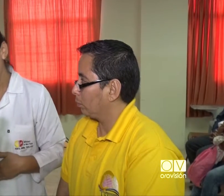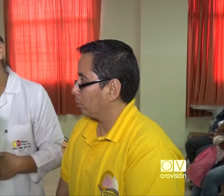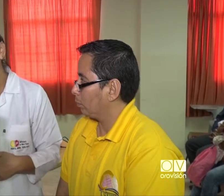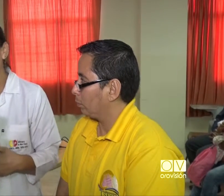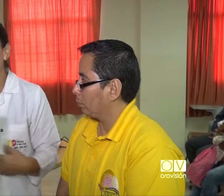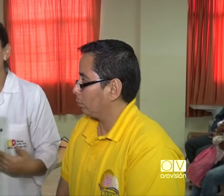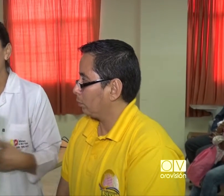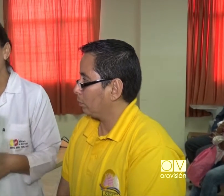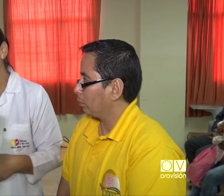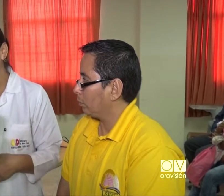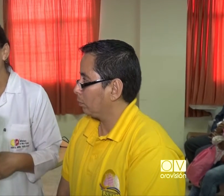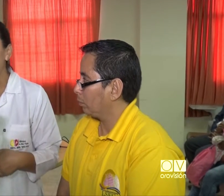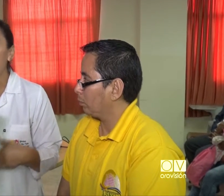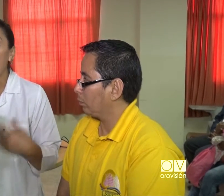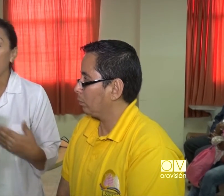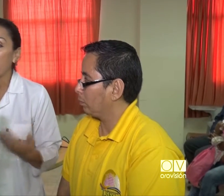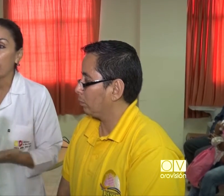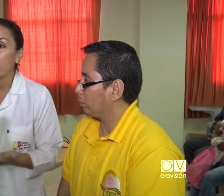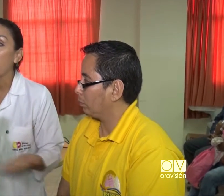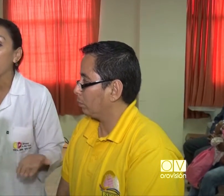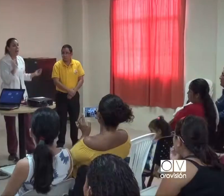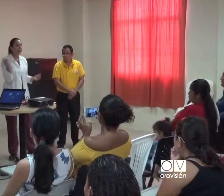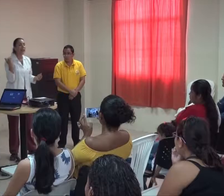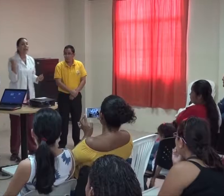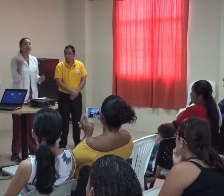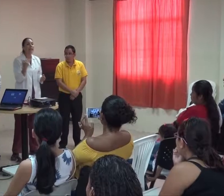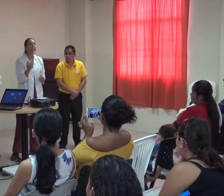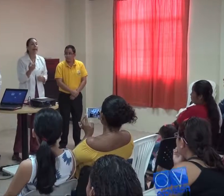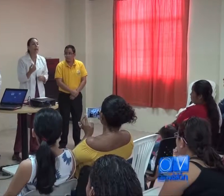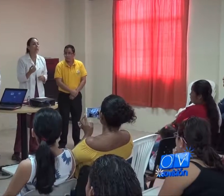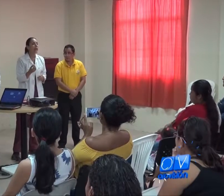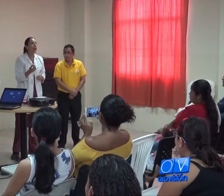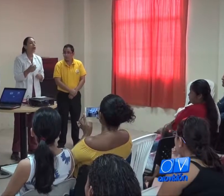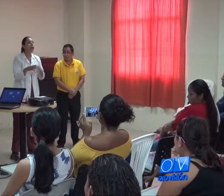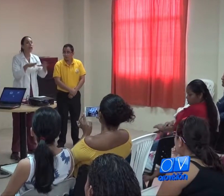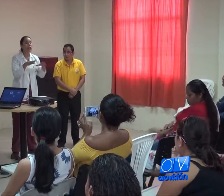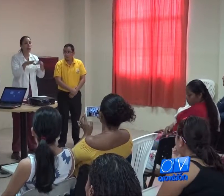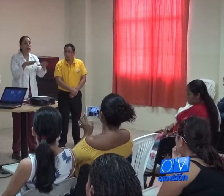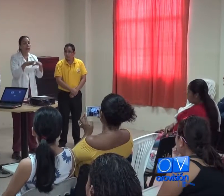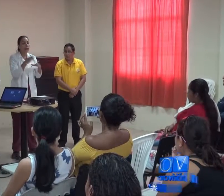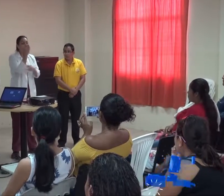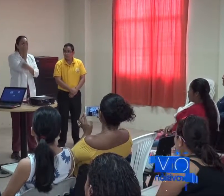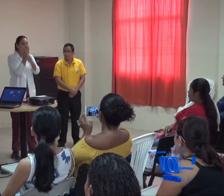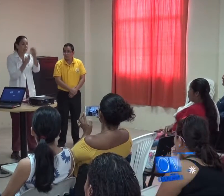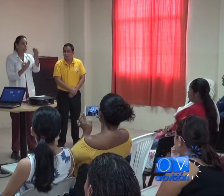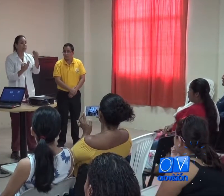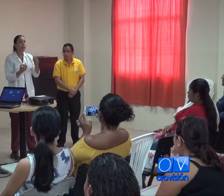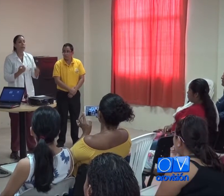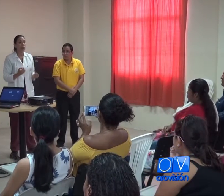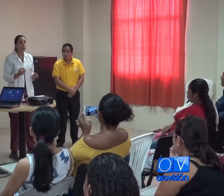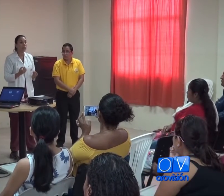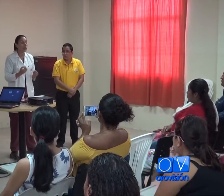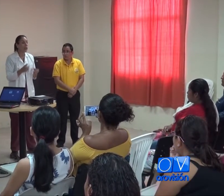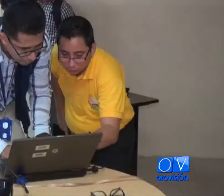a las personas enfermas que asisten al hospital para poderles dar un buen servicio. La charla denominada Lenguaje de Señas Ecuatorianas fue